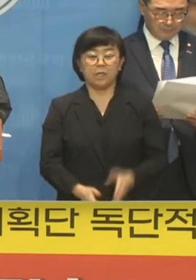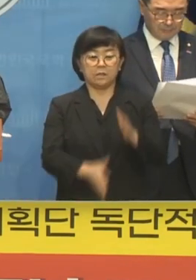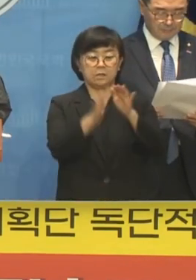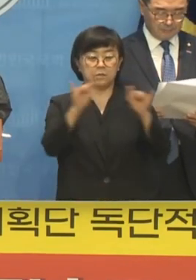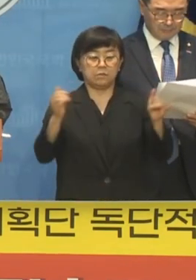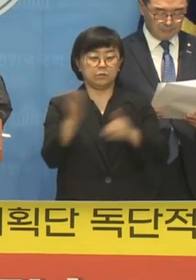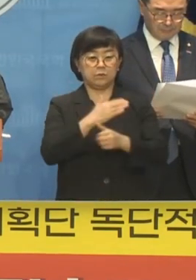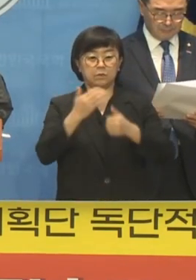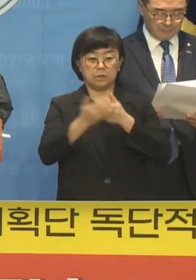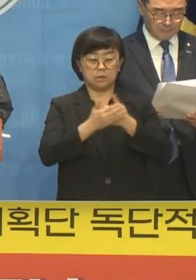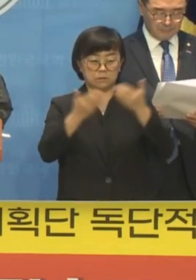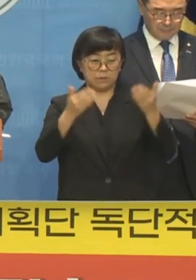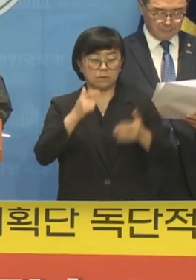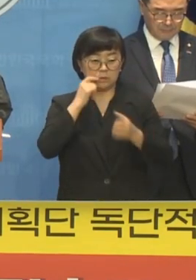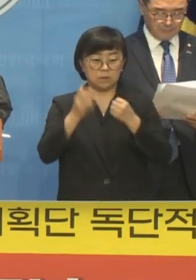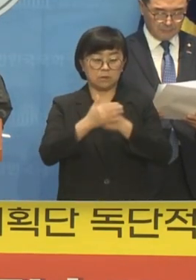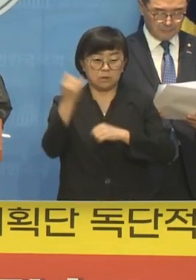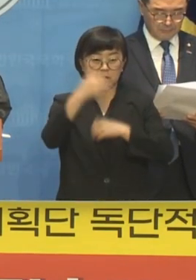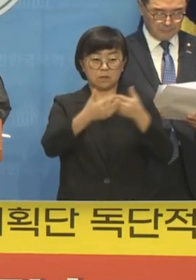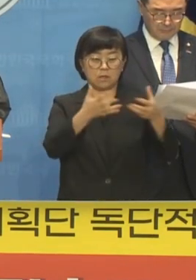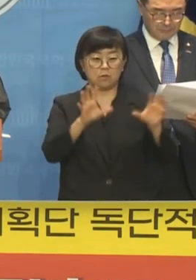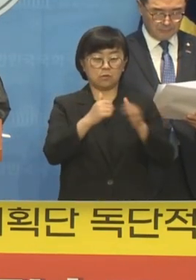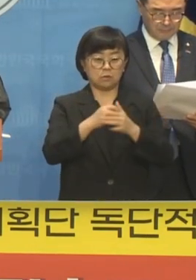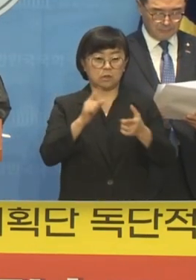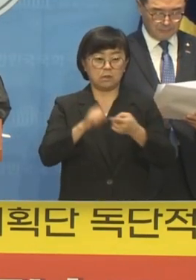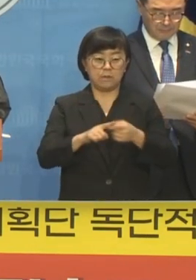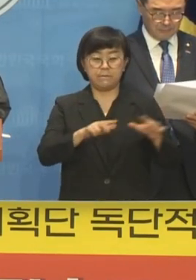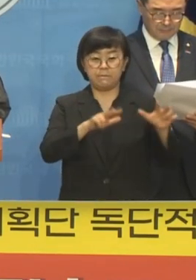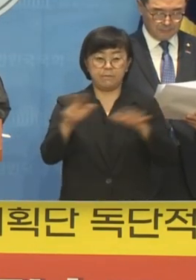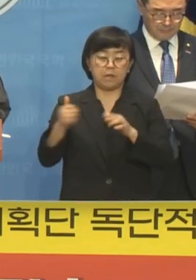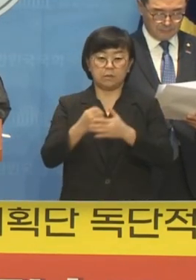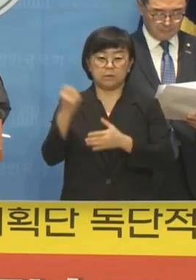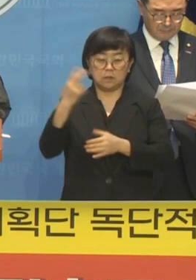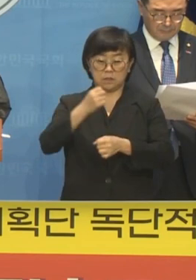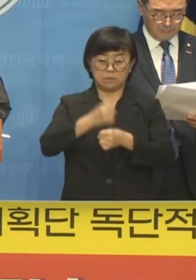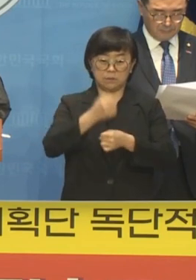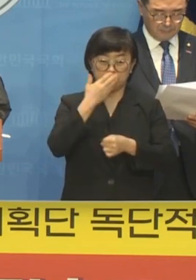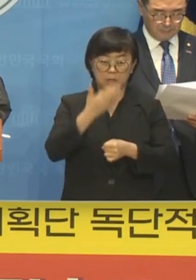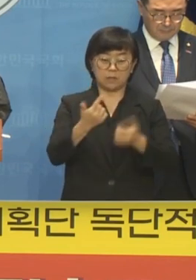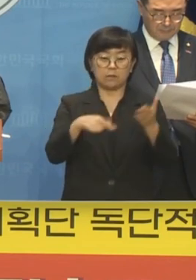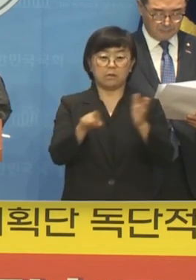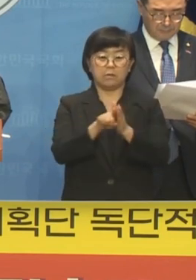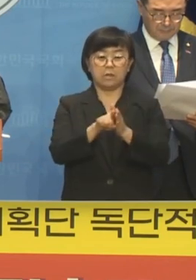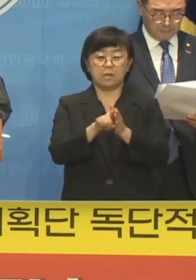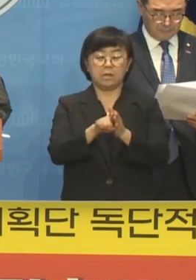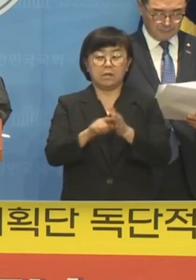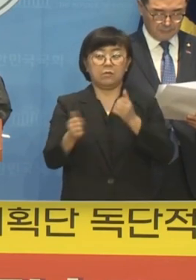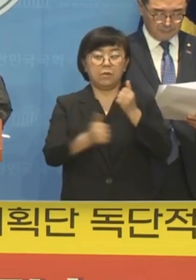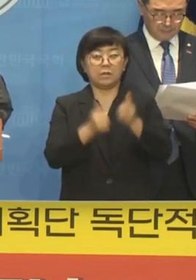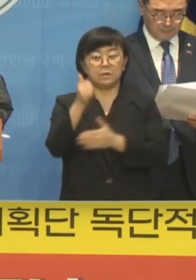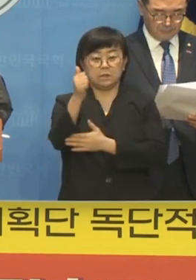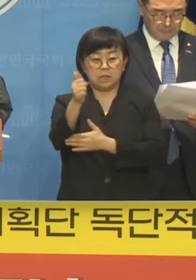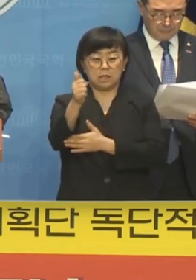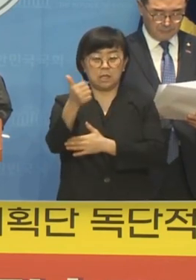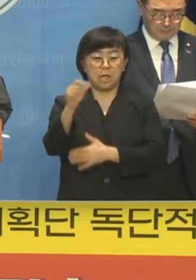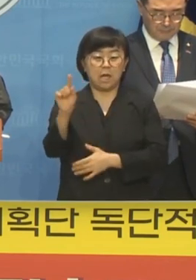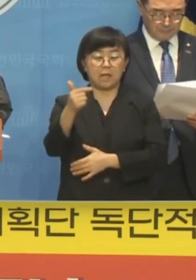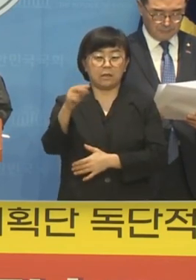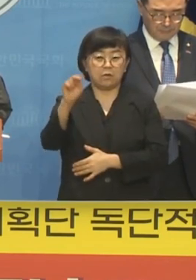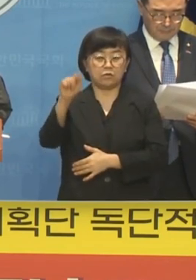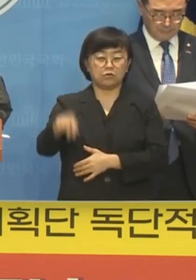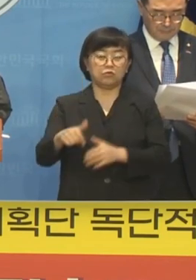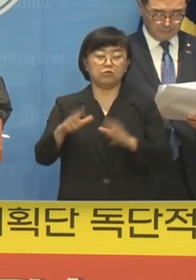시민들로부터 지지를 받지 못하는 기획단 구성을 즉시 재구성할 수 있도록 여순사건 위원장이신